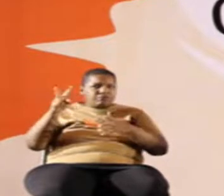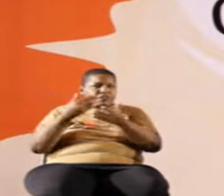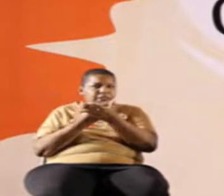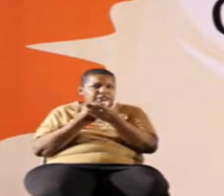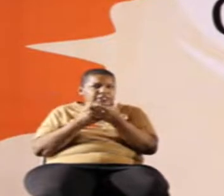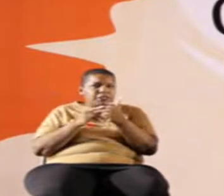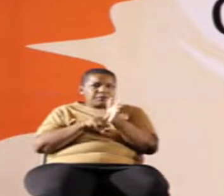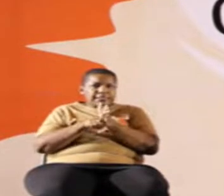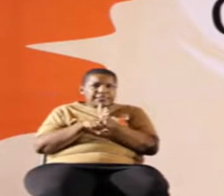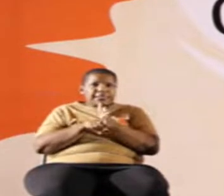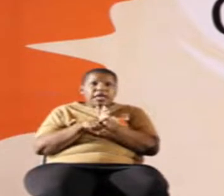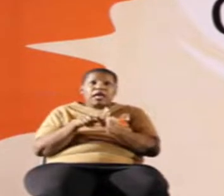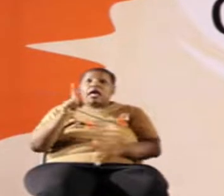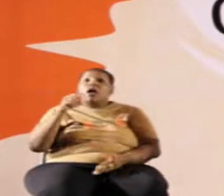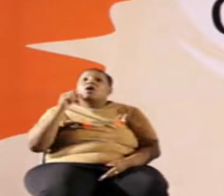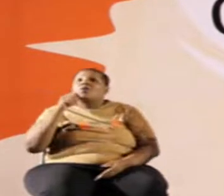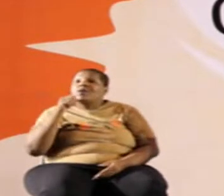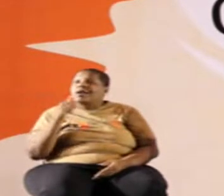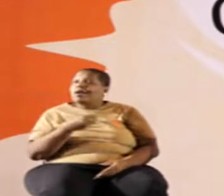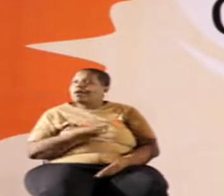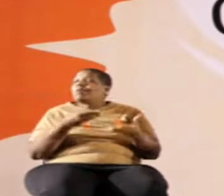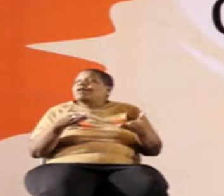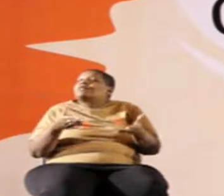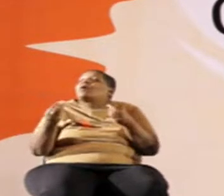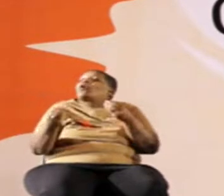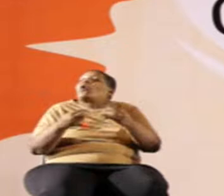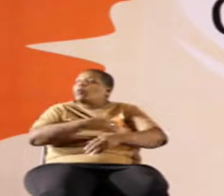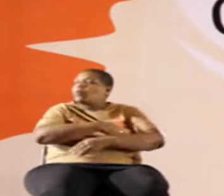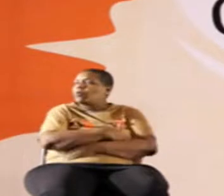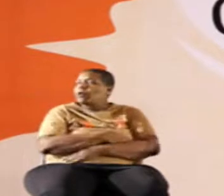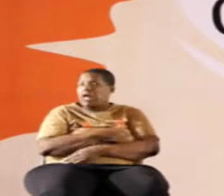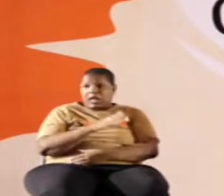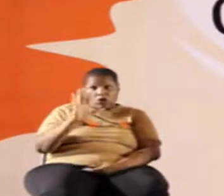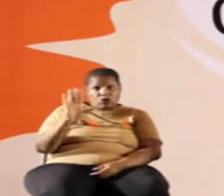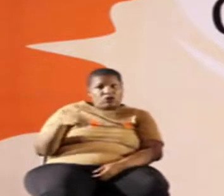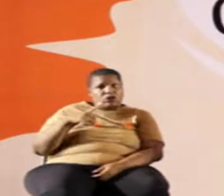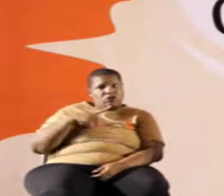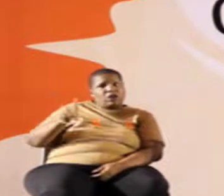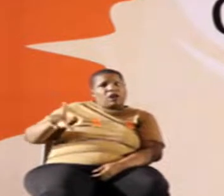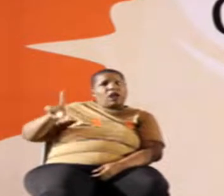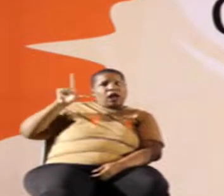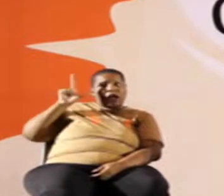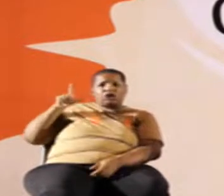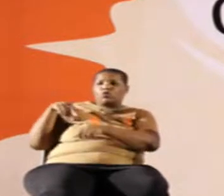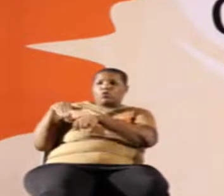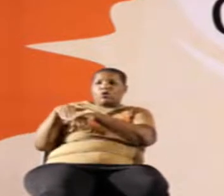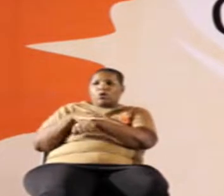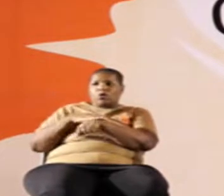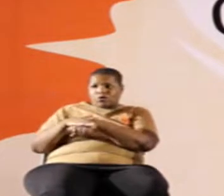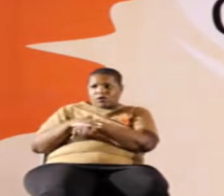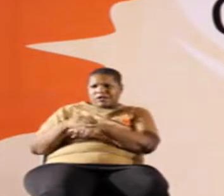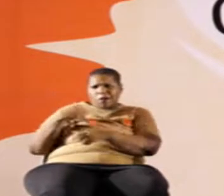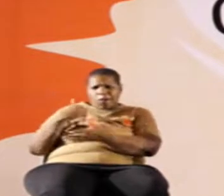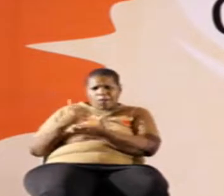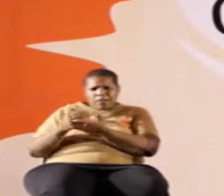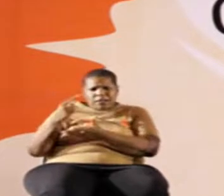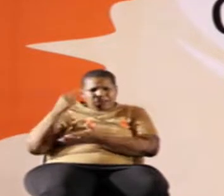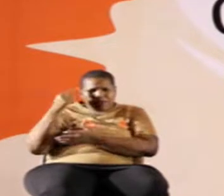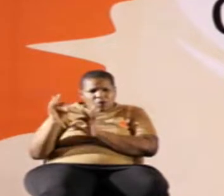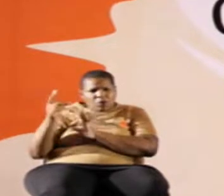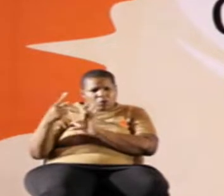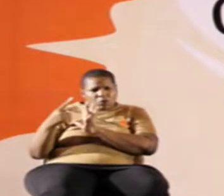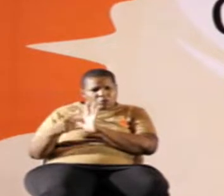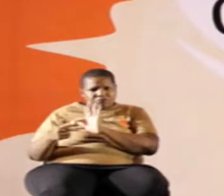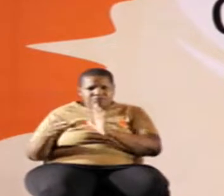as mulheres negras participam como? Eu já tinha feito antes uma conversa, quando eu comecei a pensar no projeto da